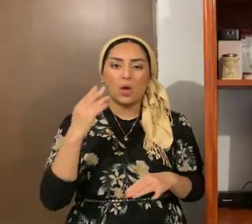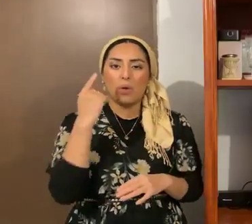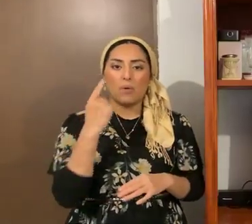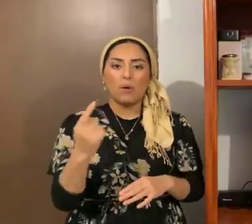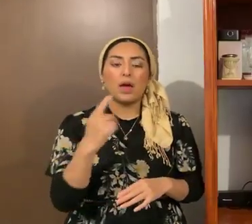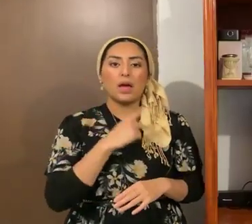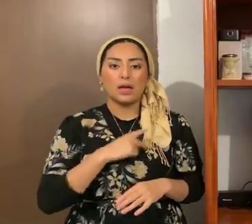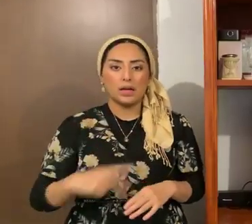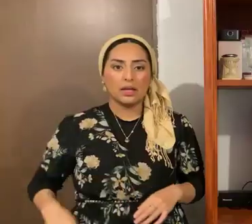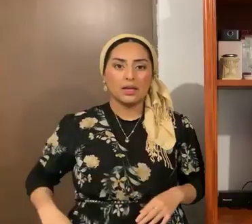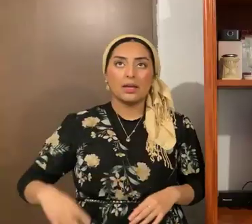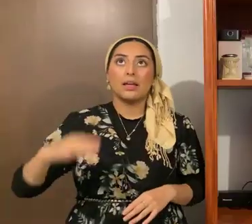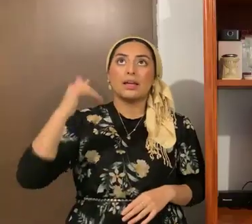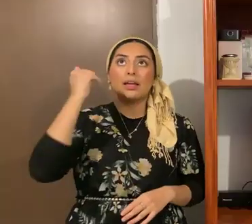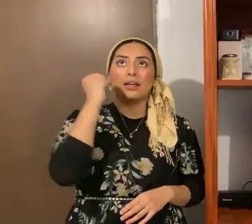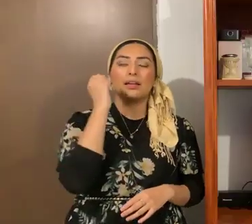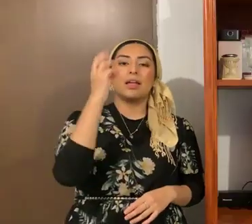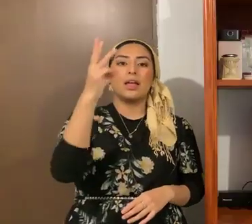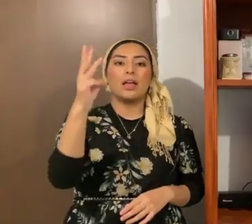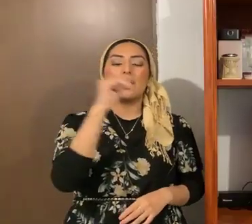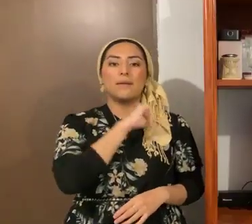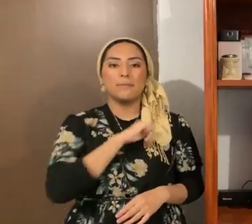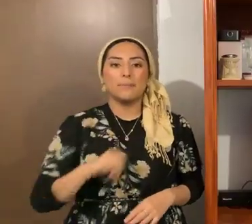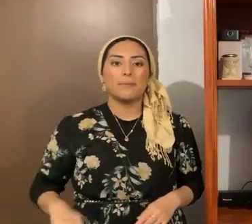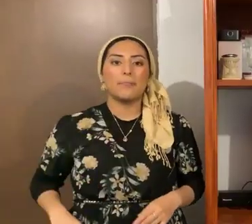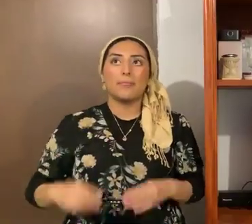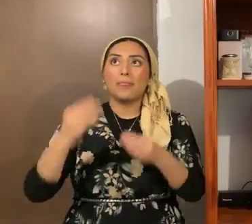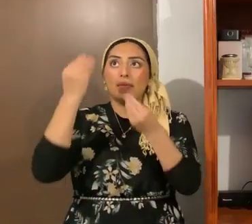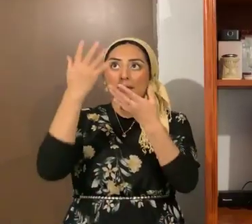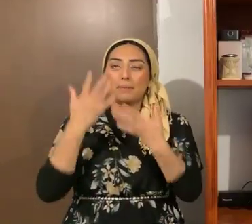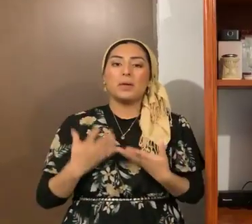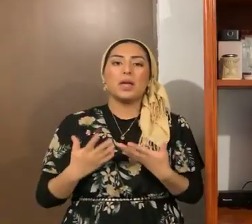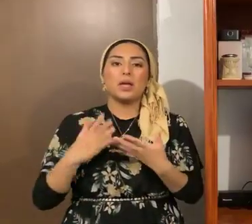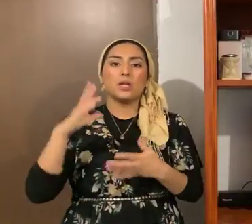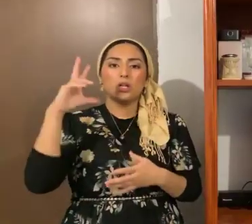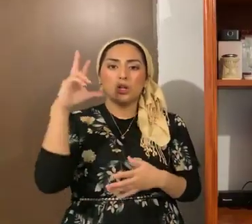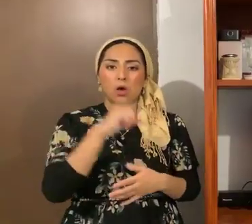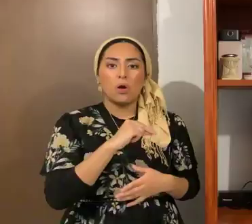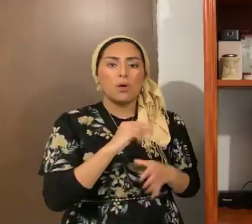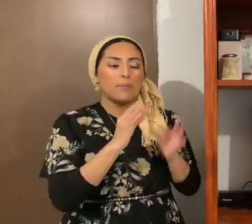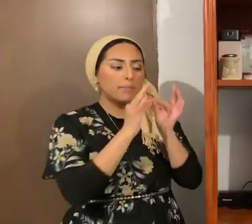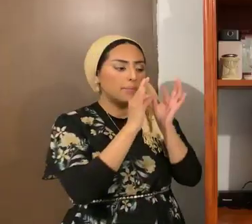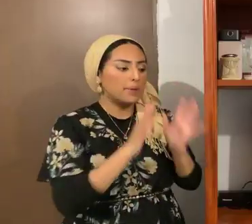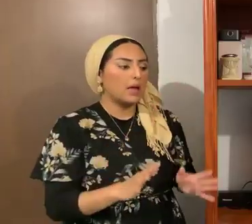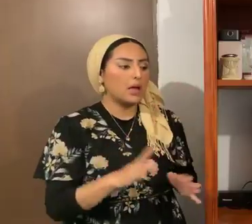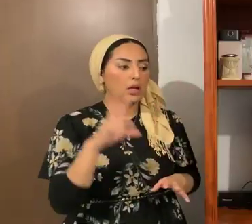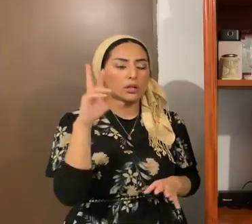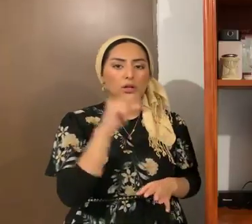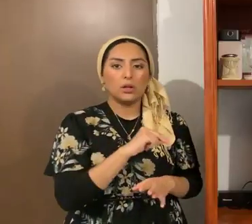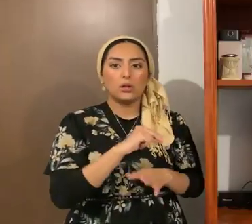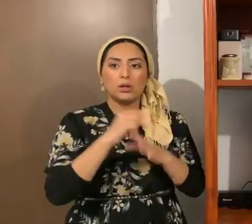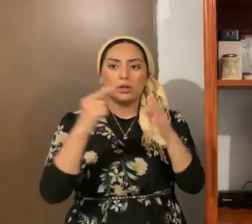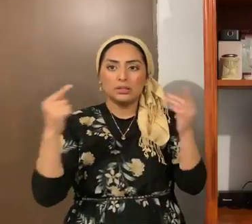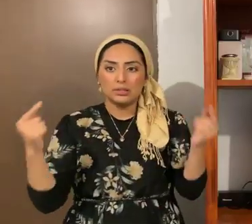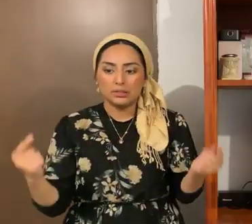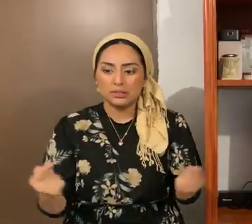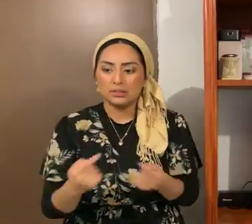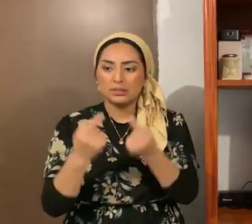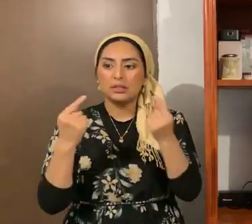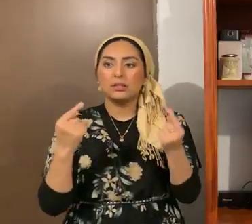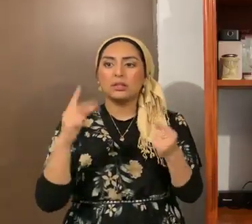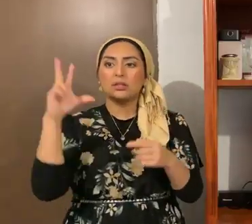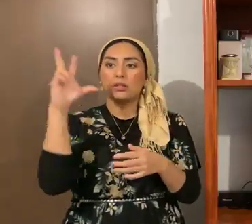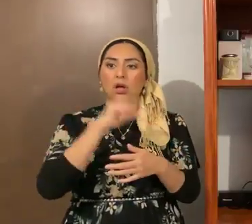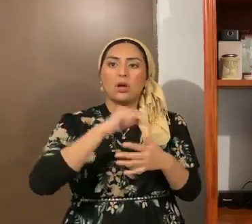Tenemos un solo rey, es Yahshua HaMashiach. Él nos dice no a la vanidad, no al pecado, no a la pornografía, no